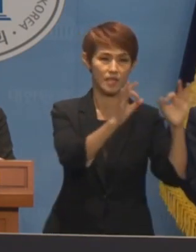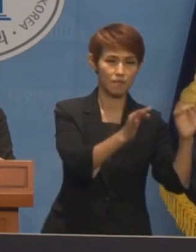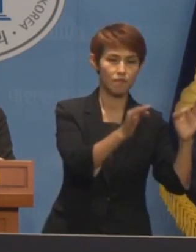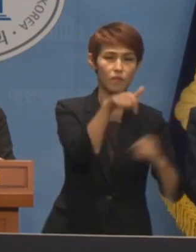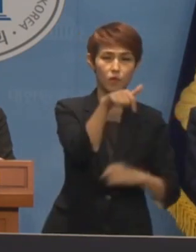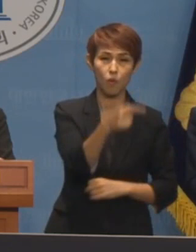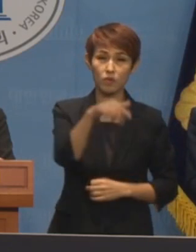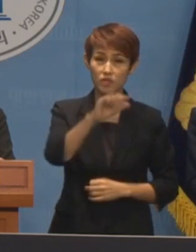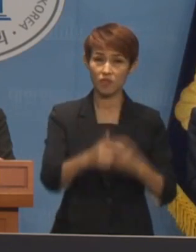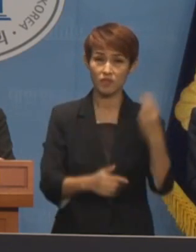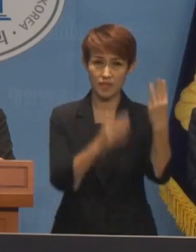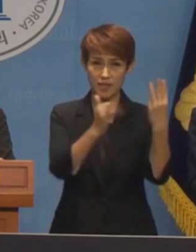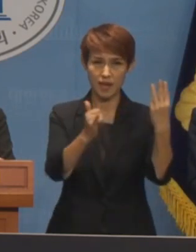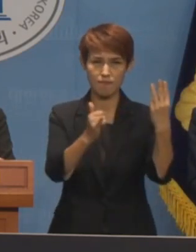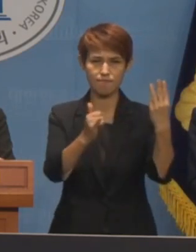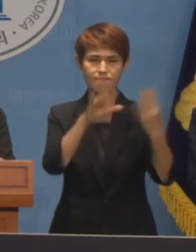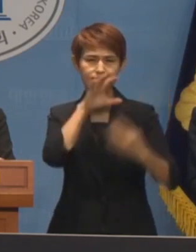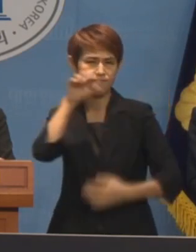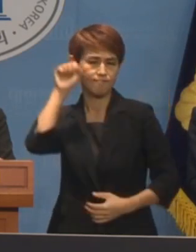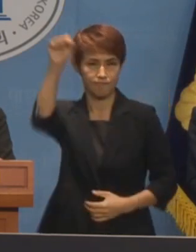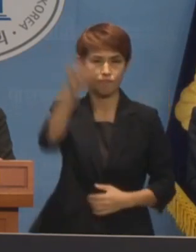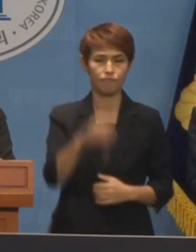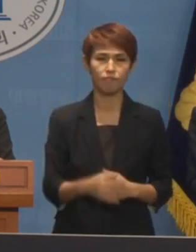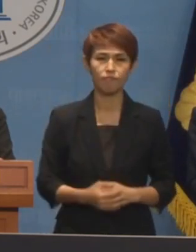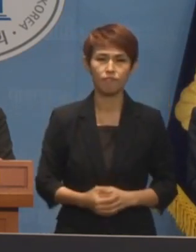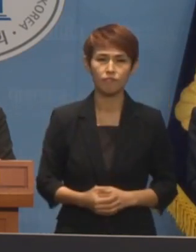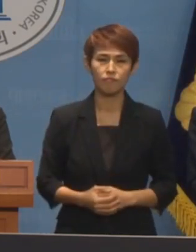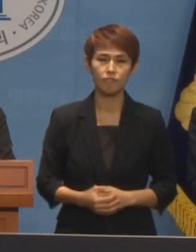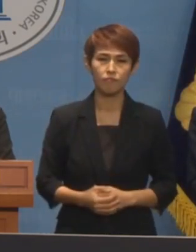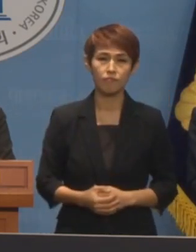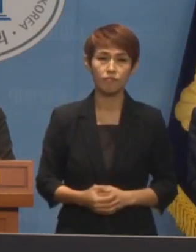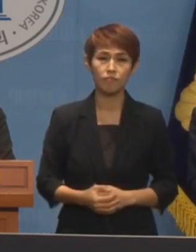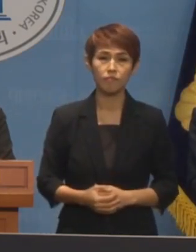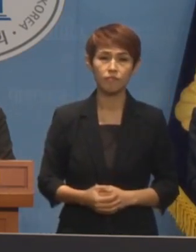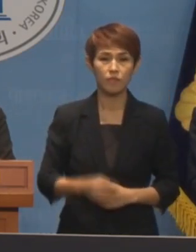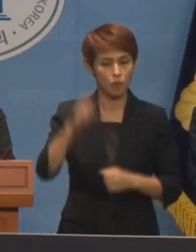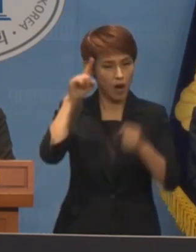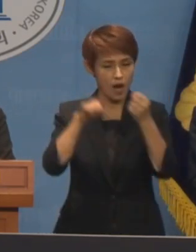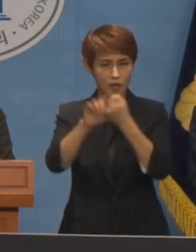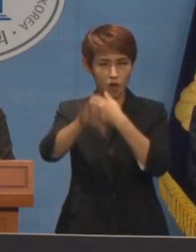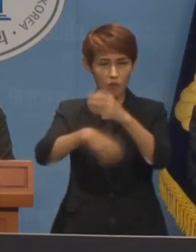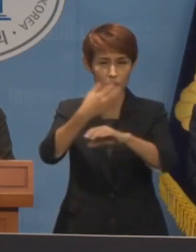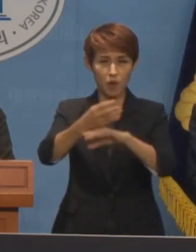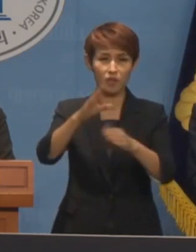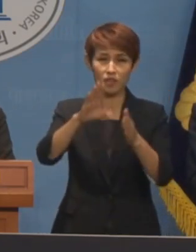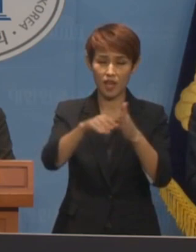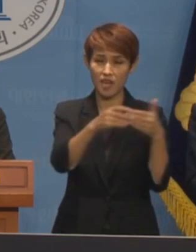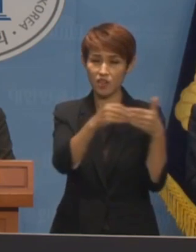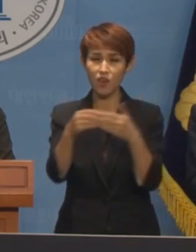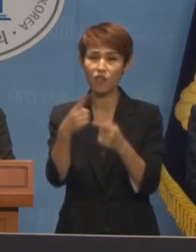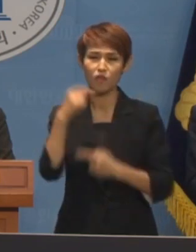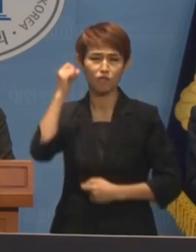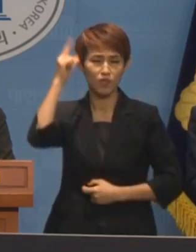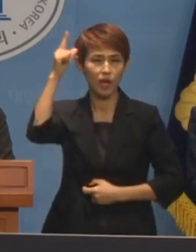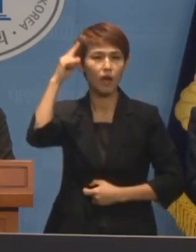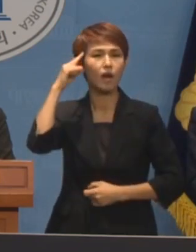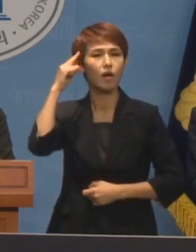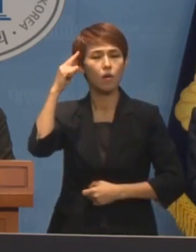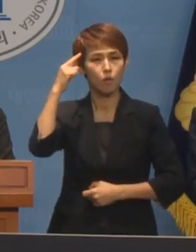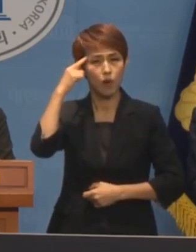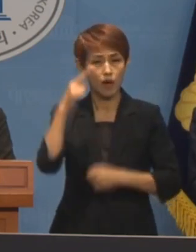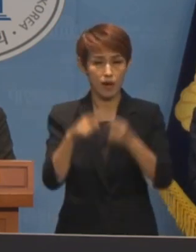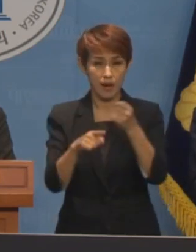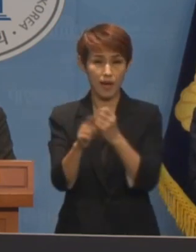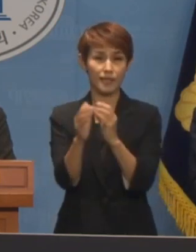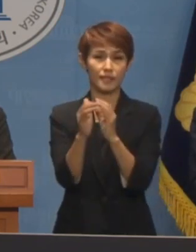고민정, 천하람을 강력 규탄한다. 하나, 우리는 과학혁명 시대를 이끌었던 위대한 과학자 아이작